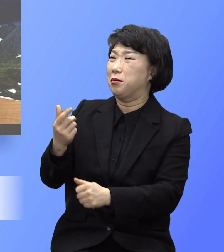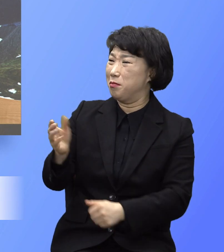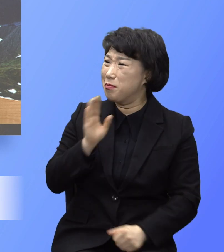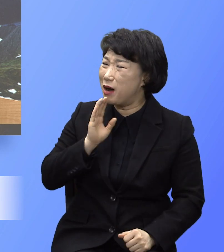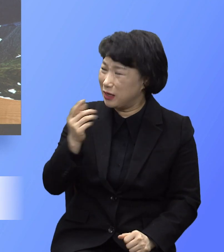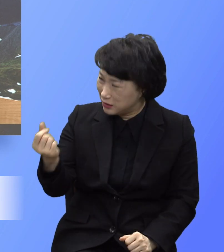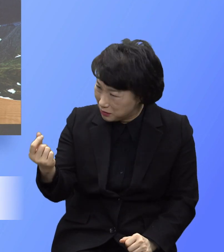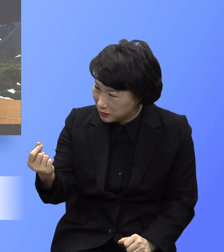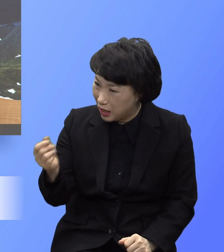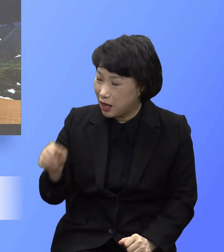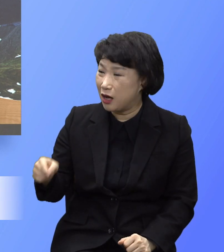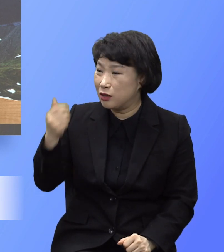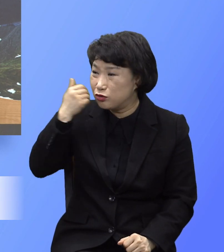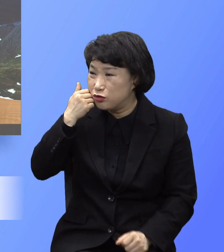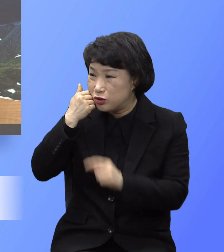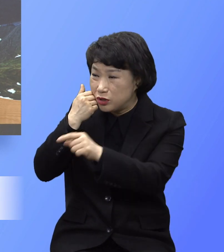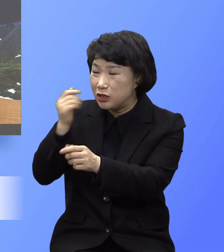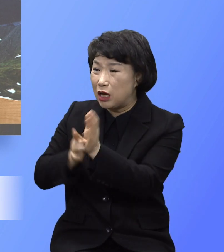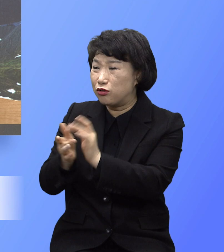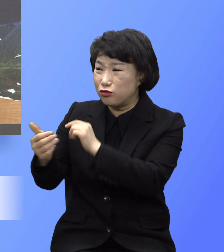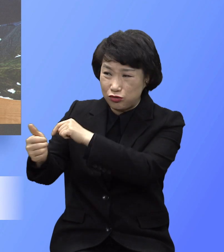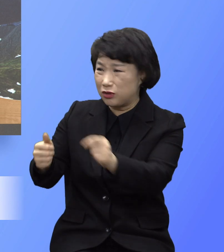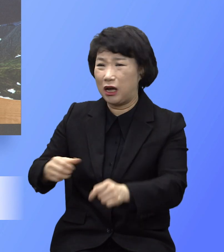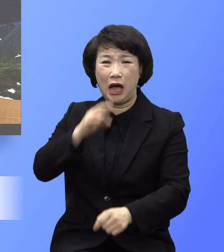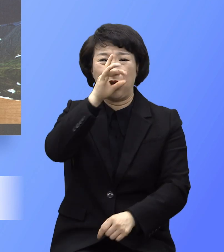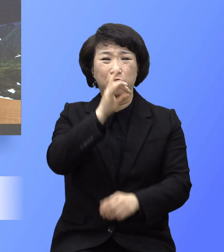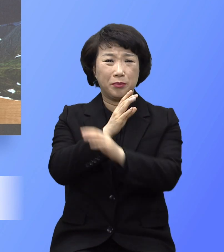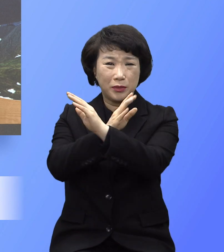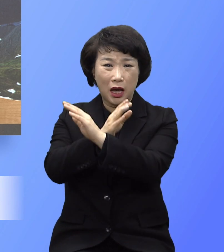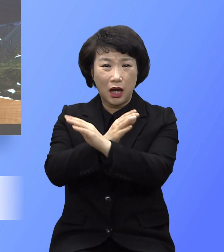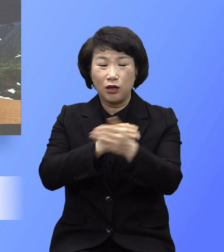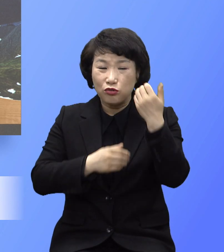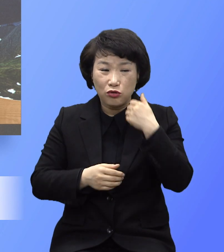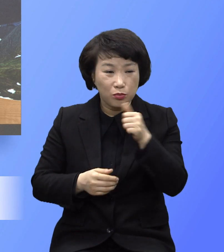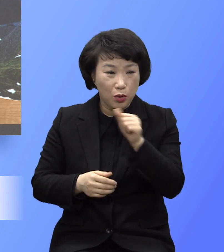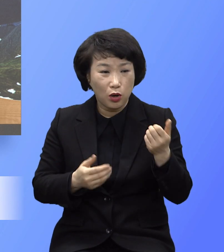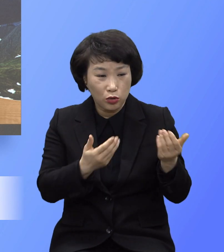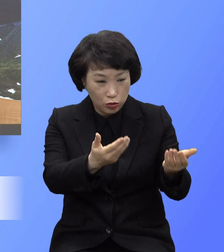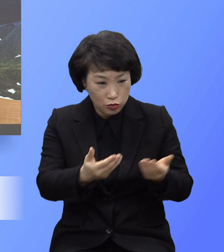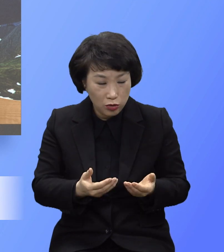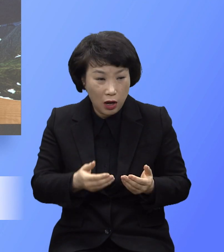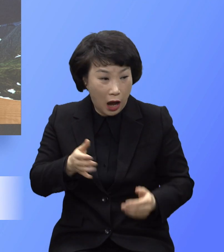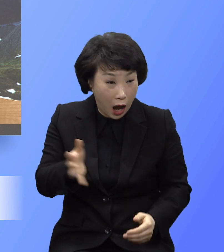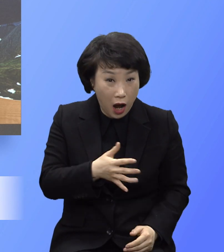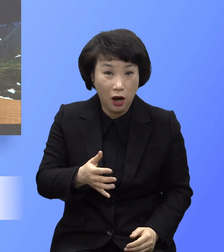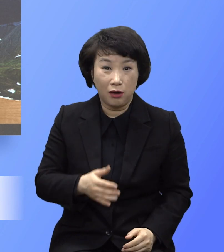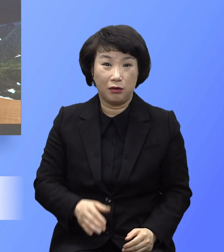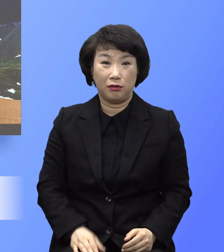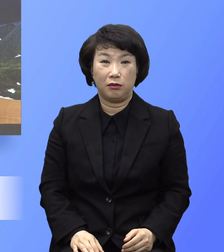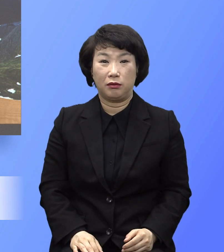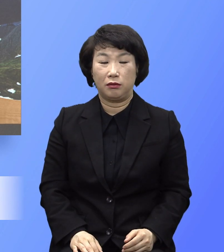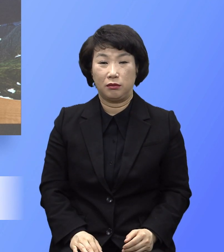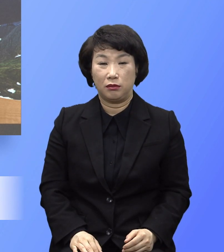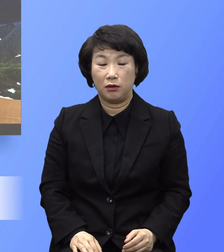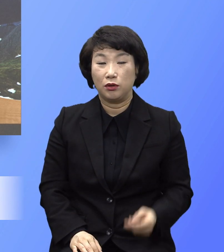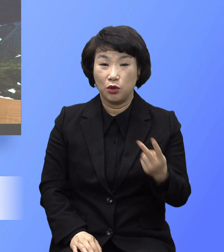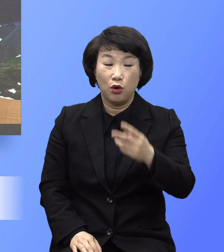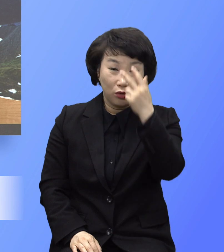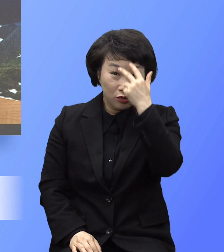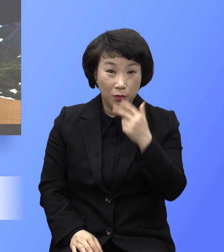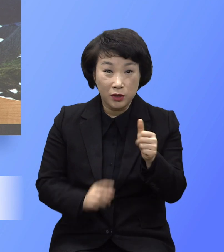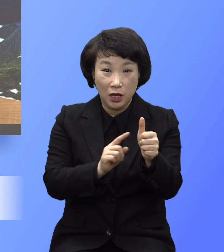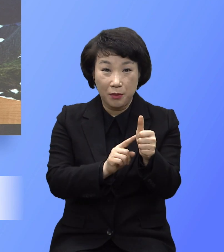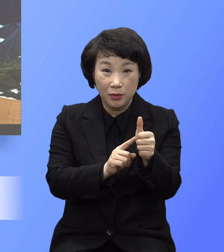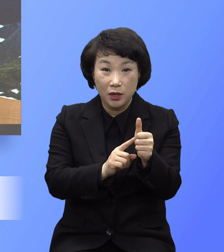맞습니다. 저 사람 죽이는 것은 부당합니다. 한마디도 그런 사람이 없어. 눈먼